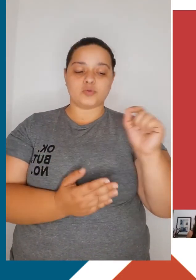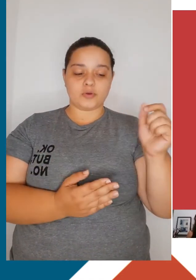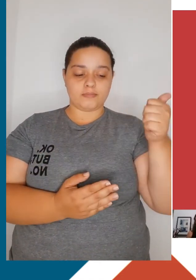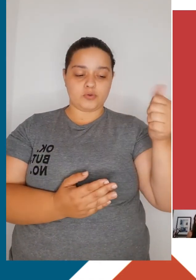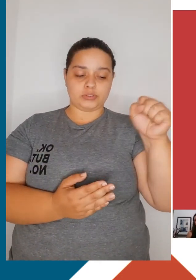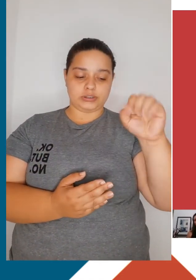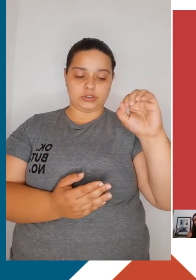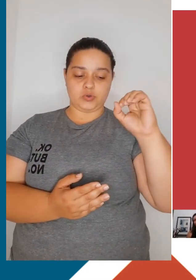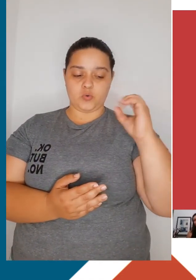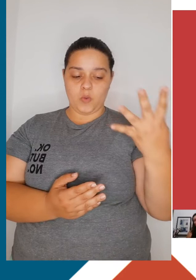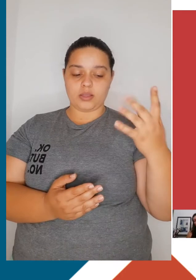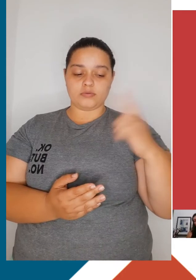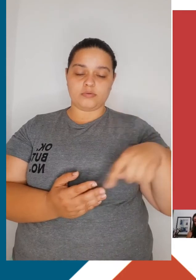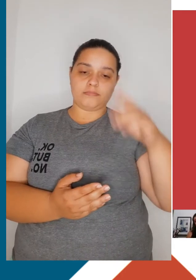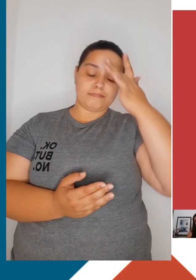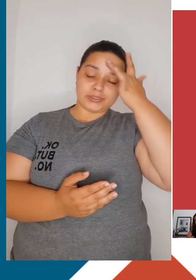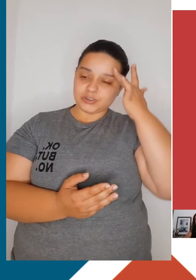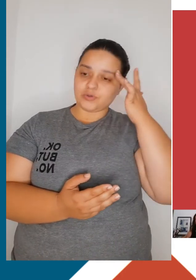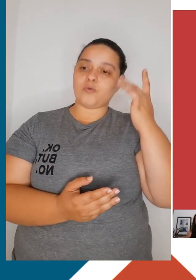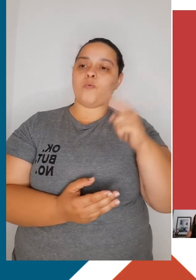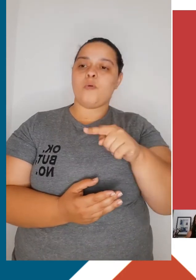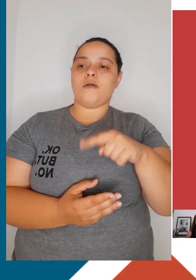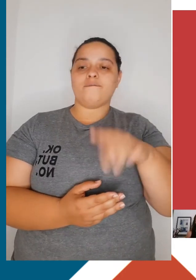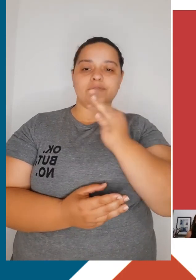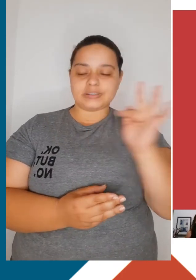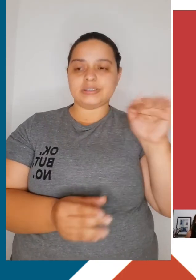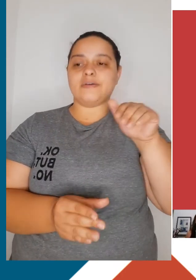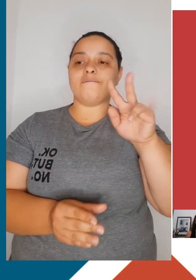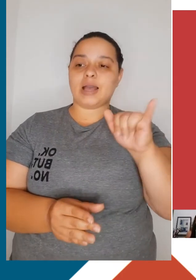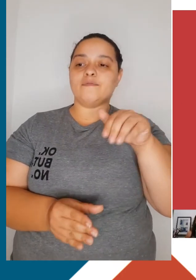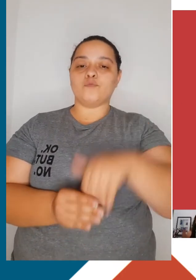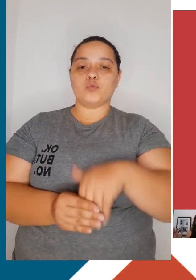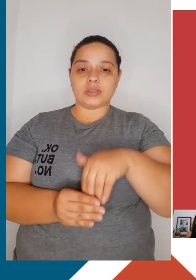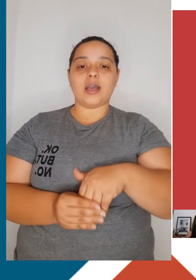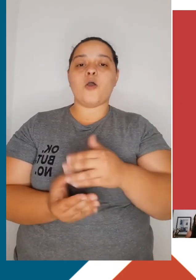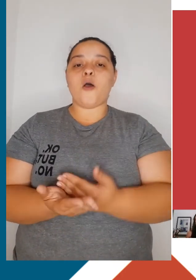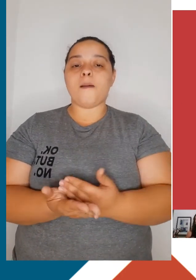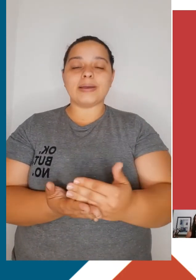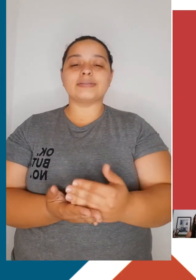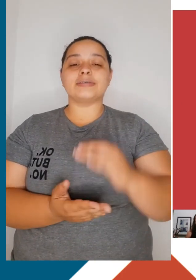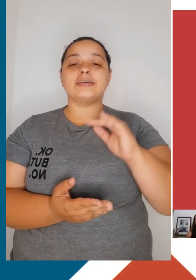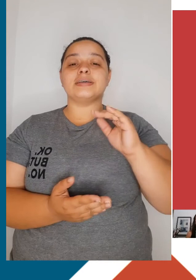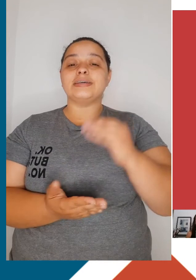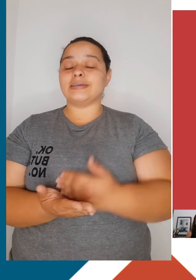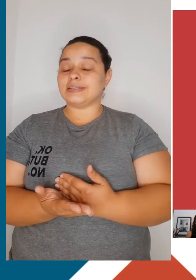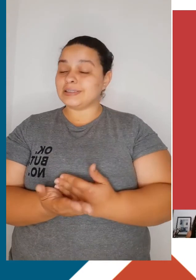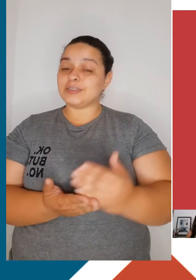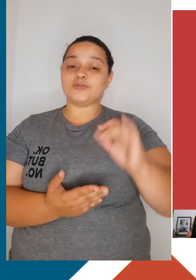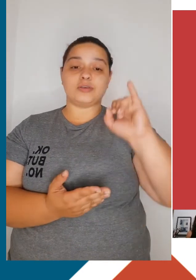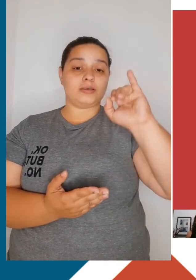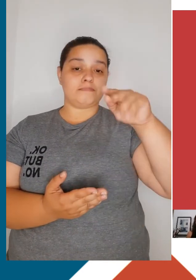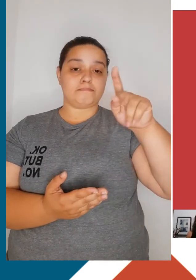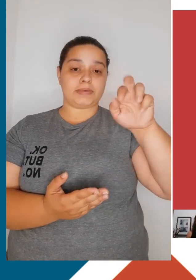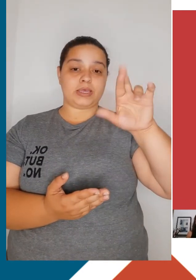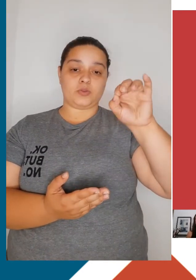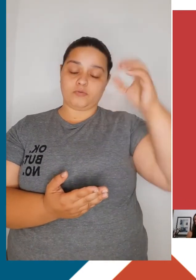do plebiscito, né, onde a população francesa vai votar e vai escolher o início do Império. Então, Napoleão, a partir de 1804